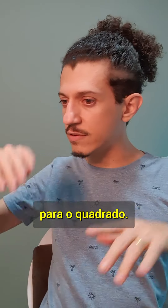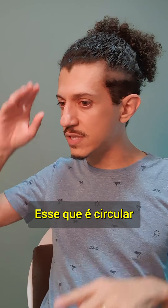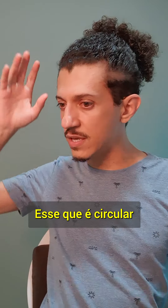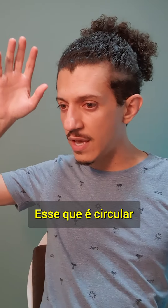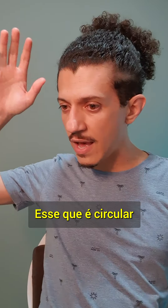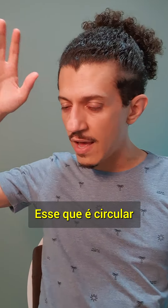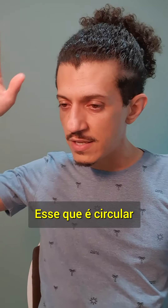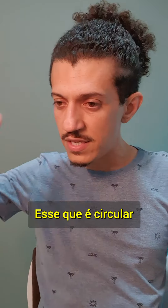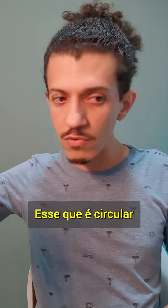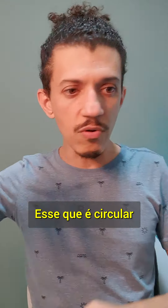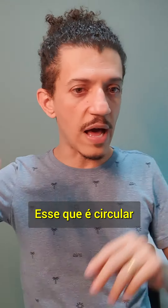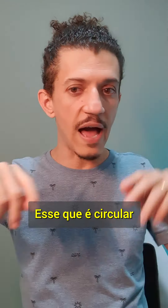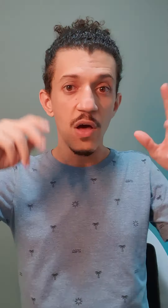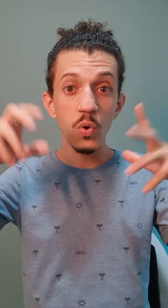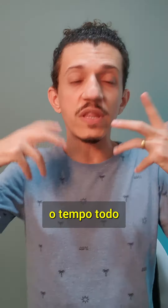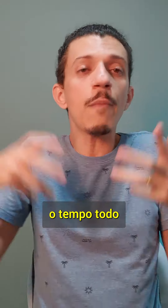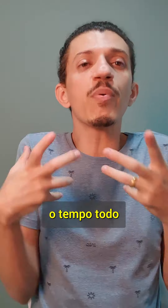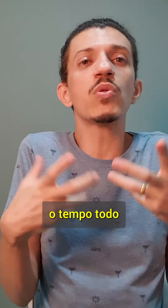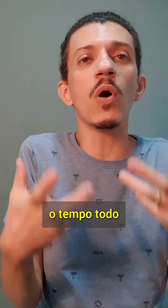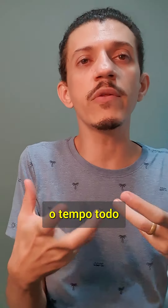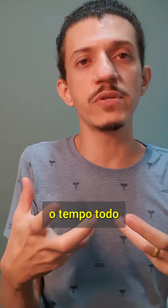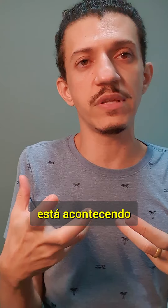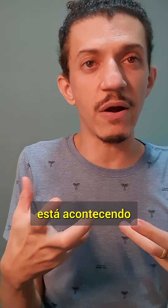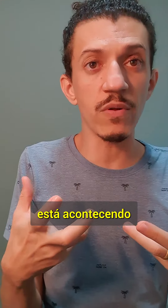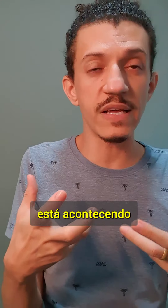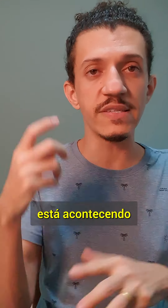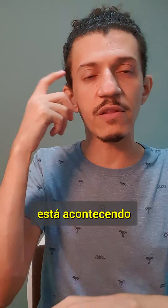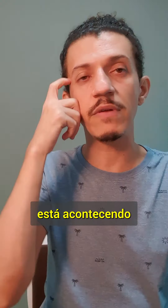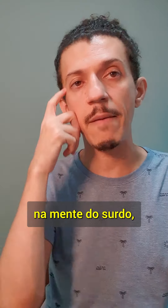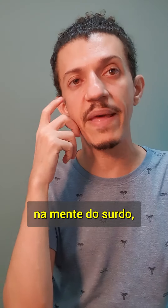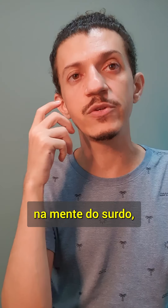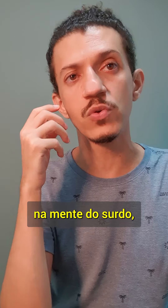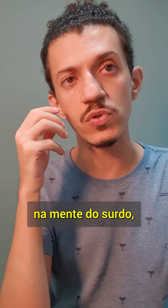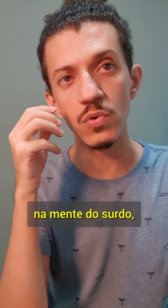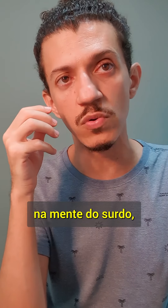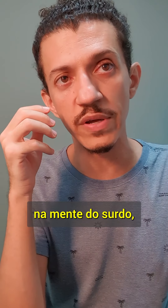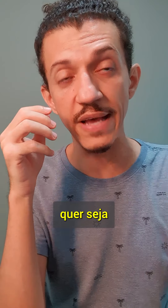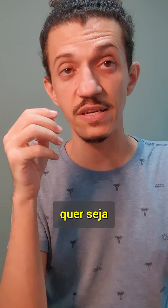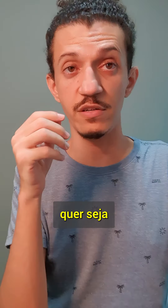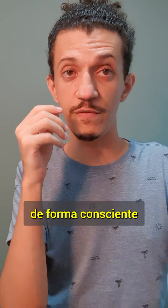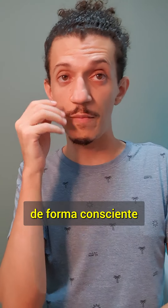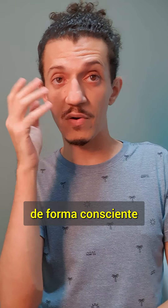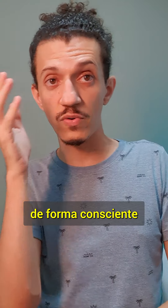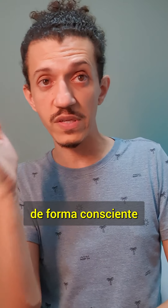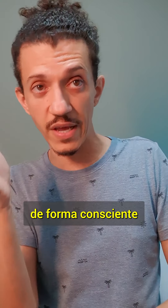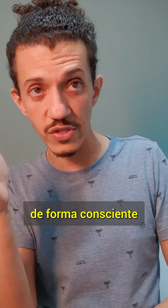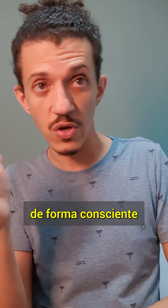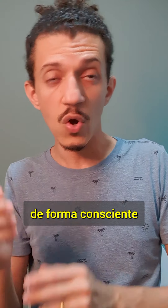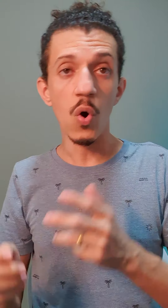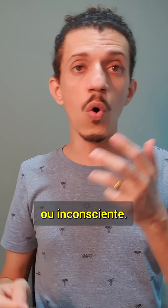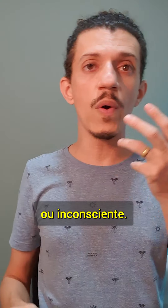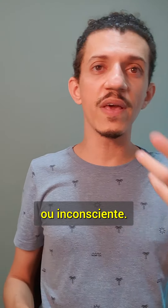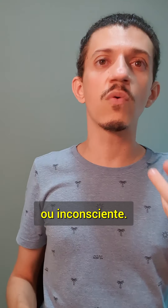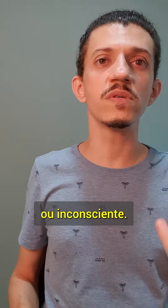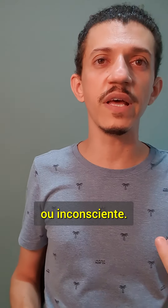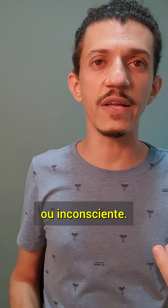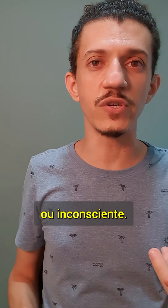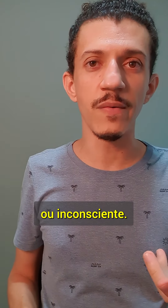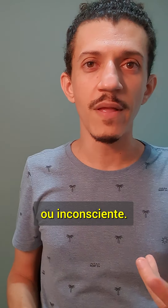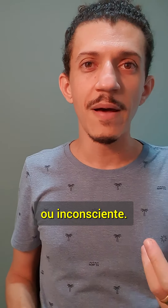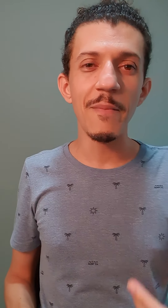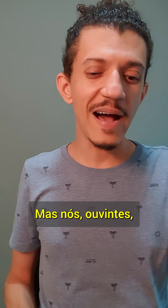quadrado, isso aqui é circular. O tempo todo isso está acontecendo na mente do surdo. Quer ser de forma consciente ou